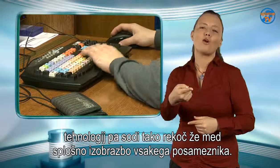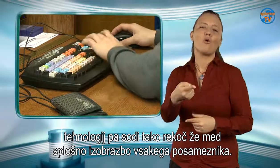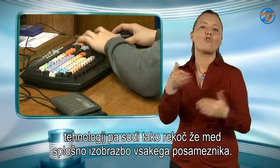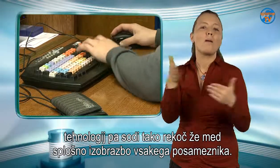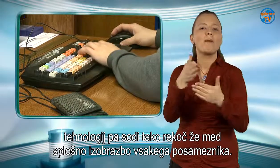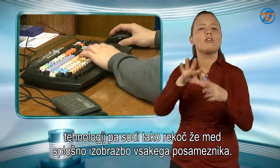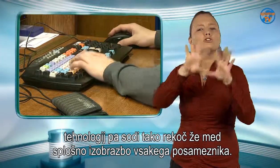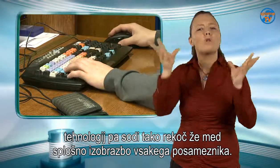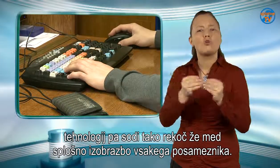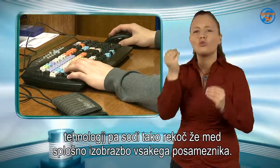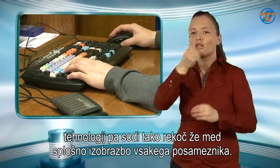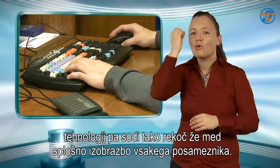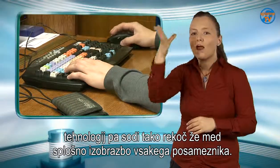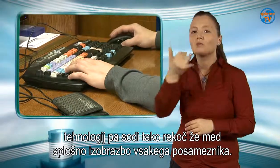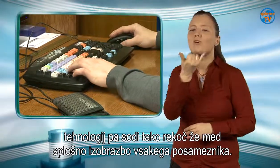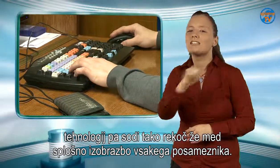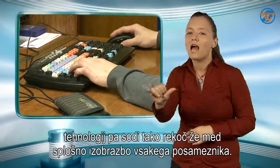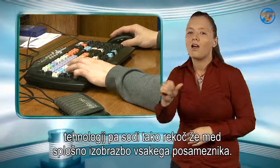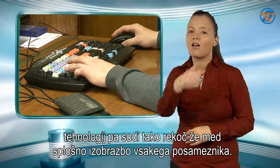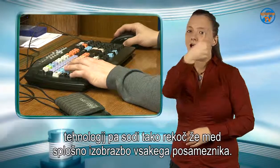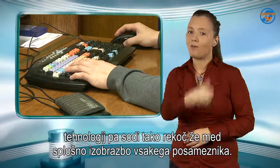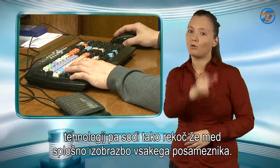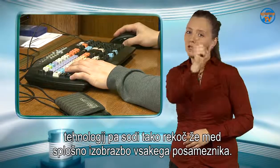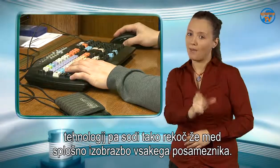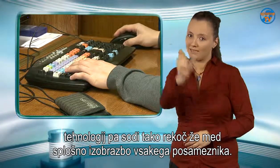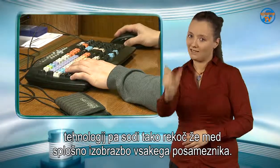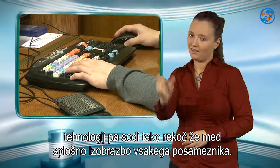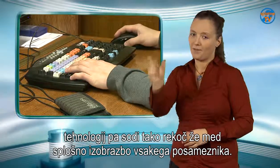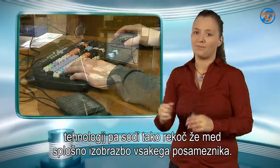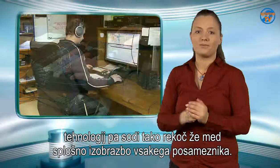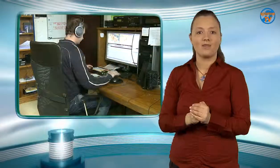med splošno izobrazbo vsakega posameznika.